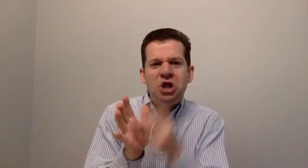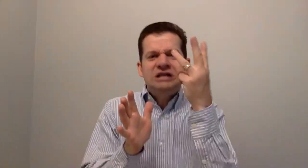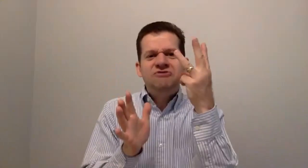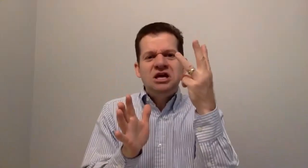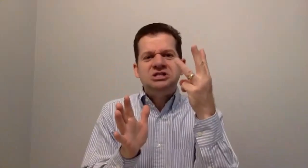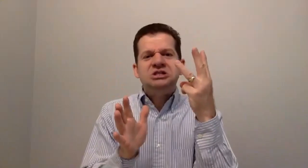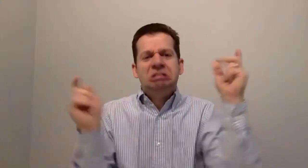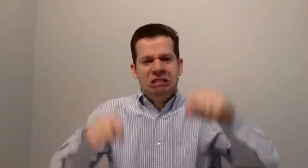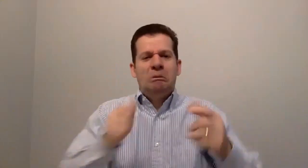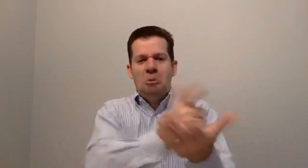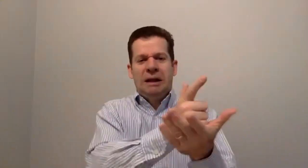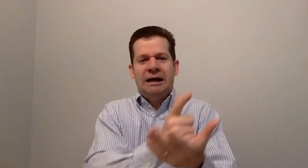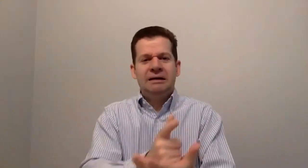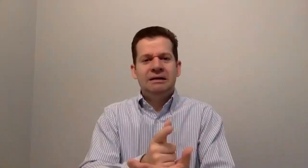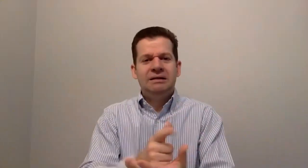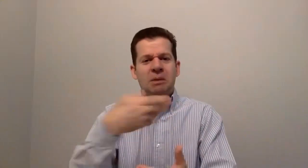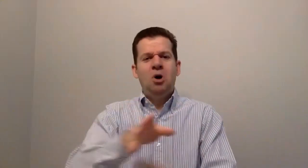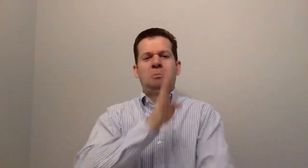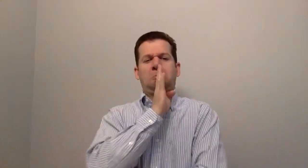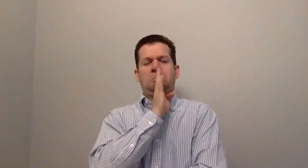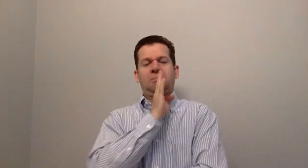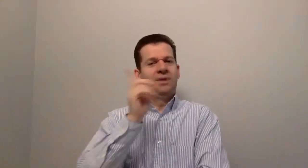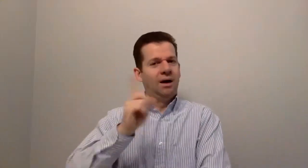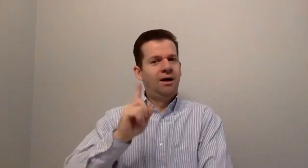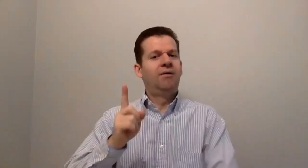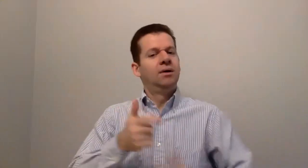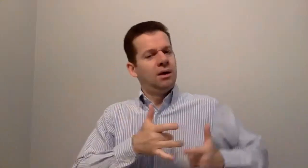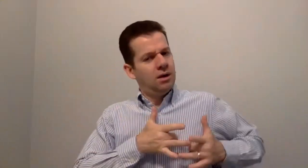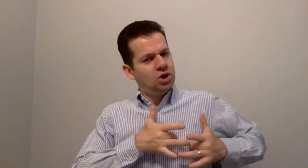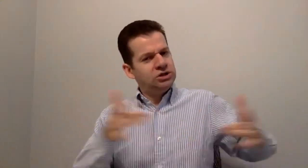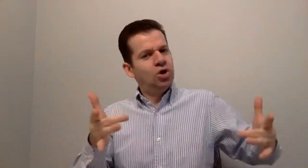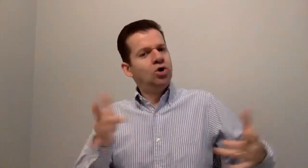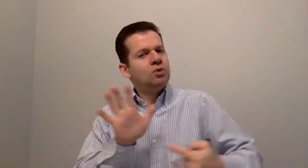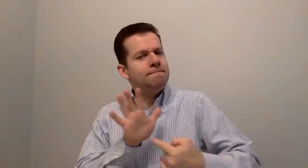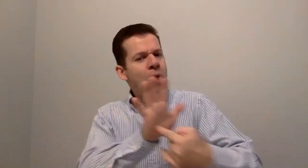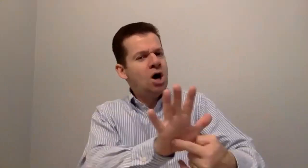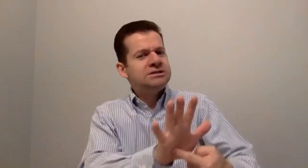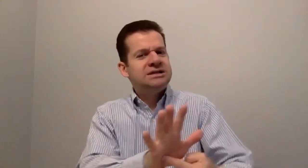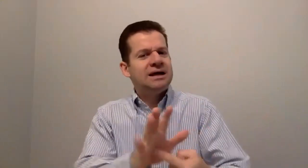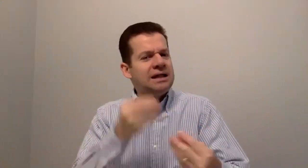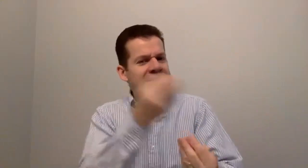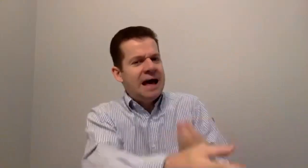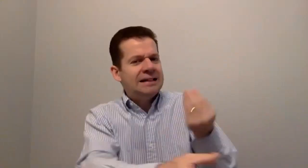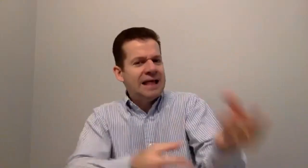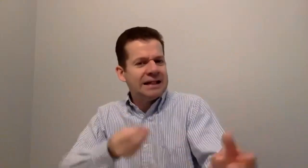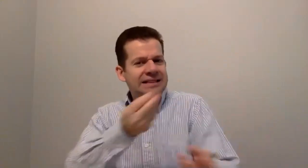três vezes dá para comprar. Depois, não. Generoso, mostra,